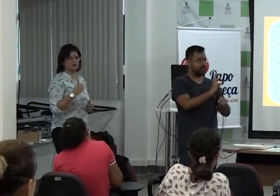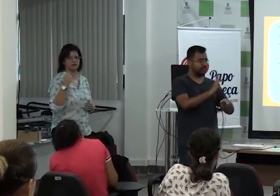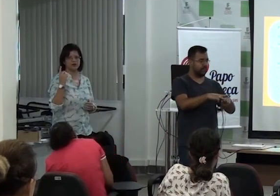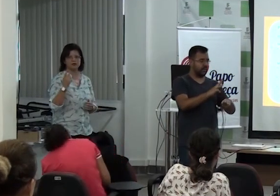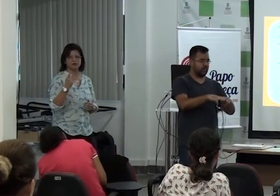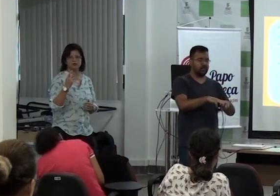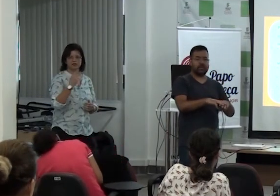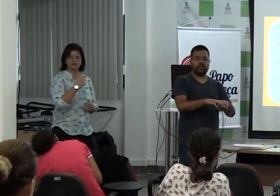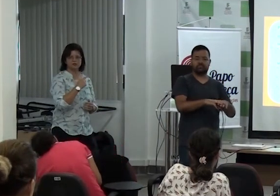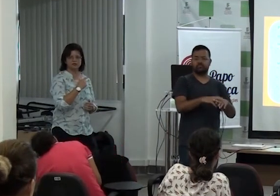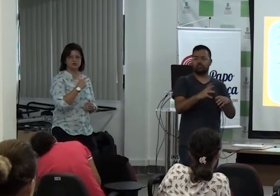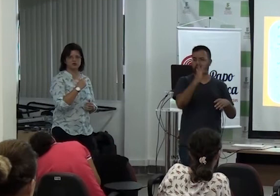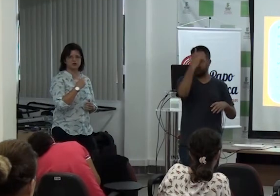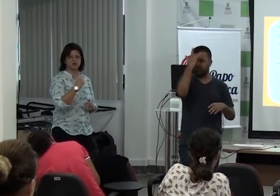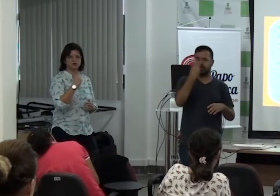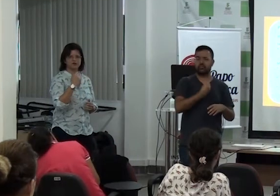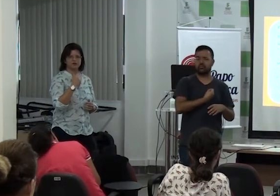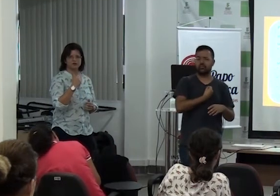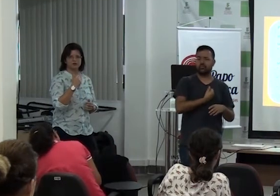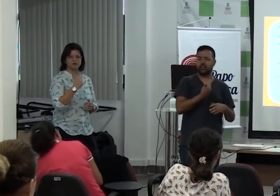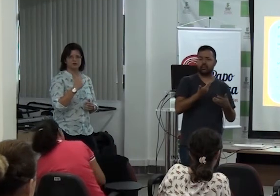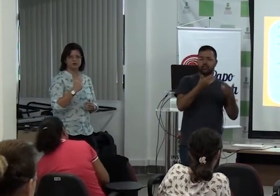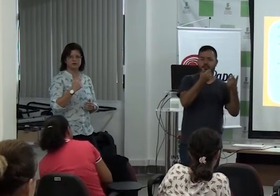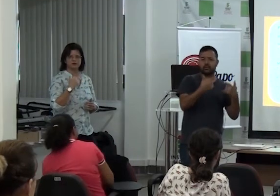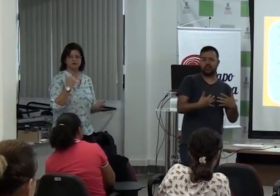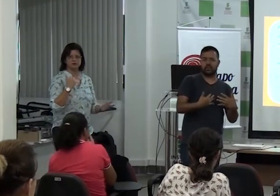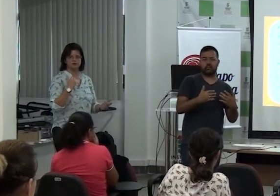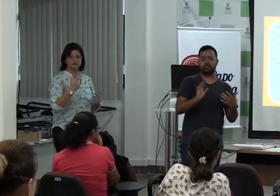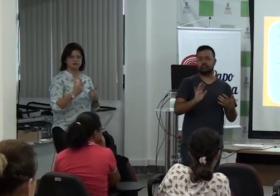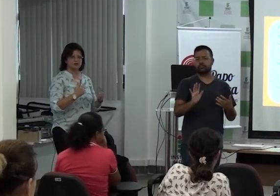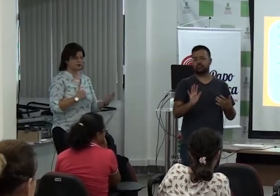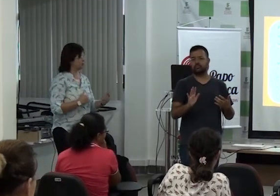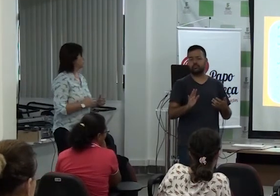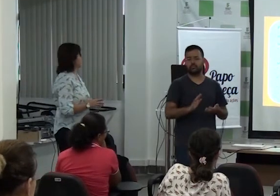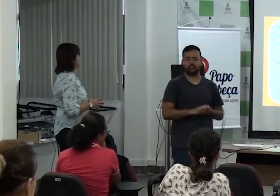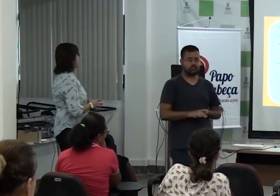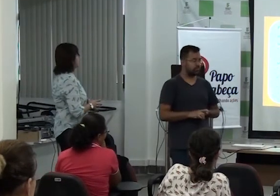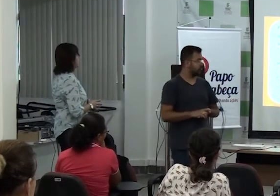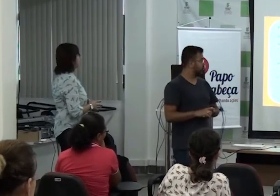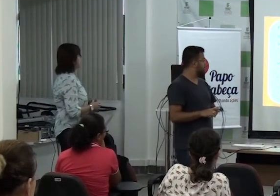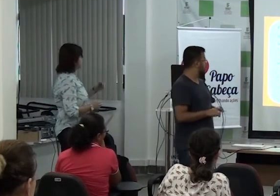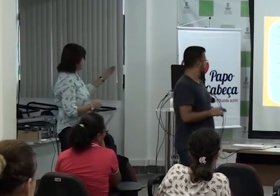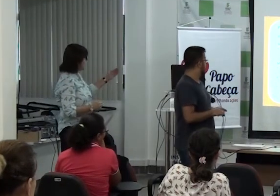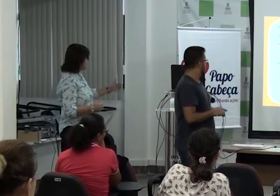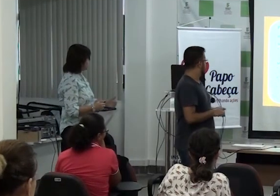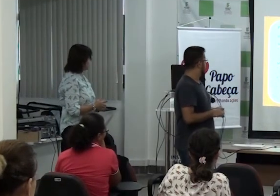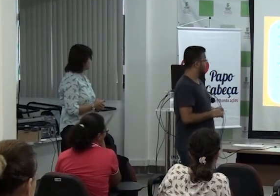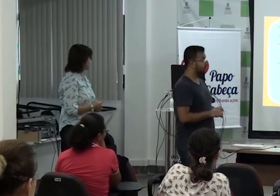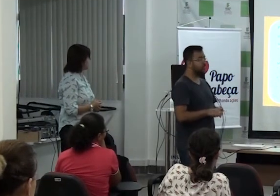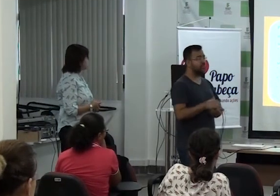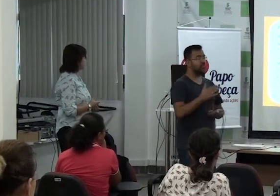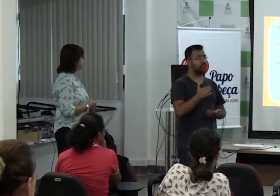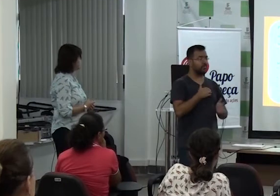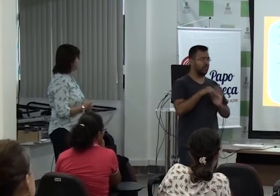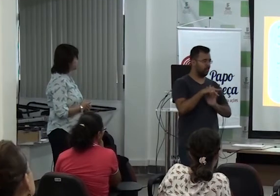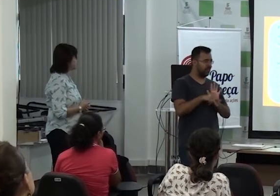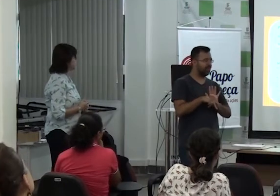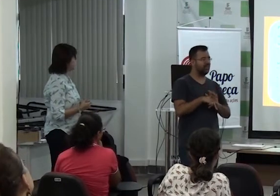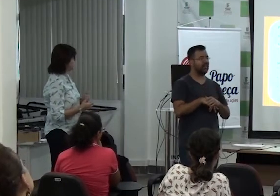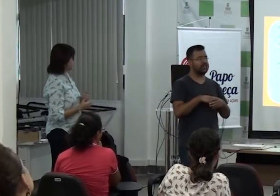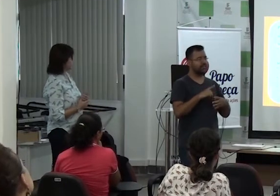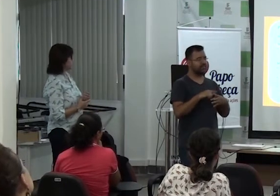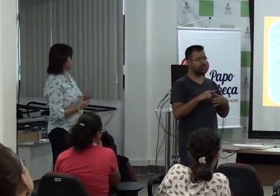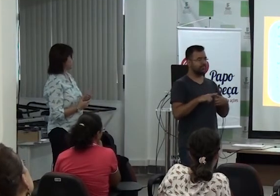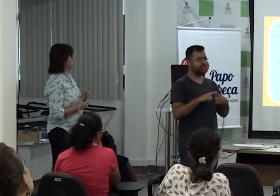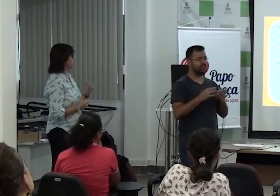matemática. Alguém que participa desse projeto quer falar alguma coisa? Os meus projetos,